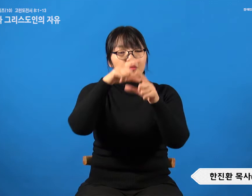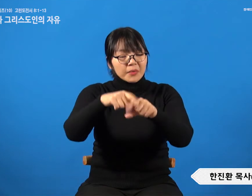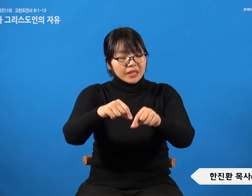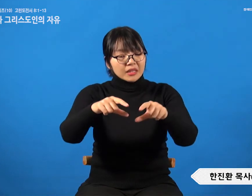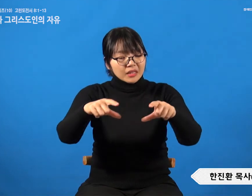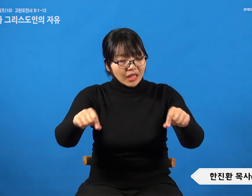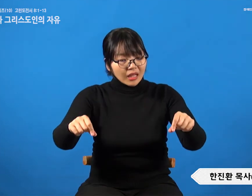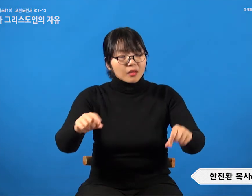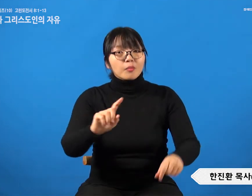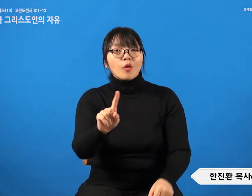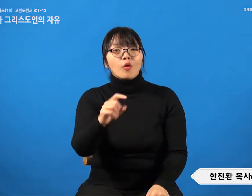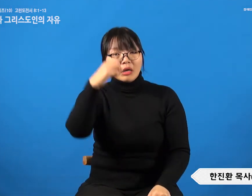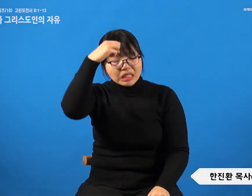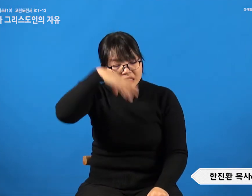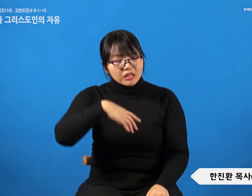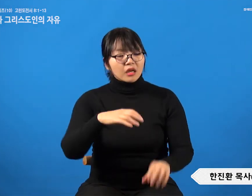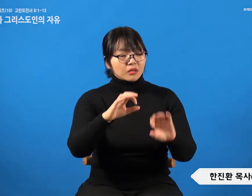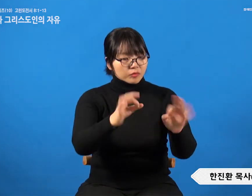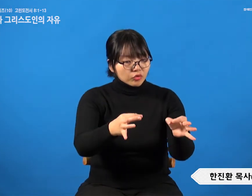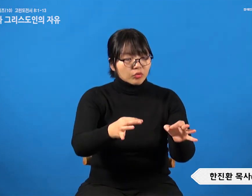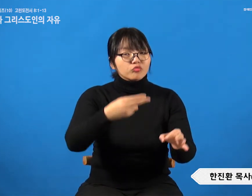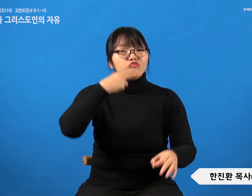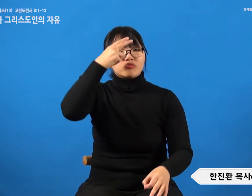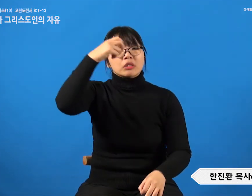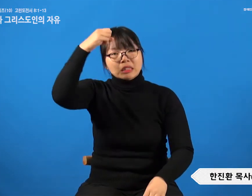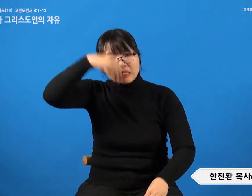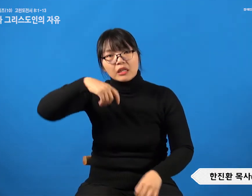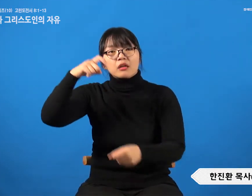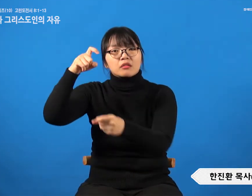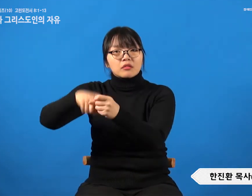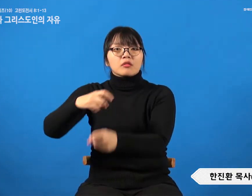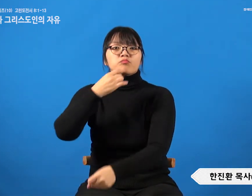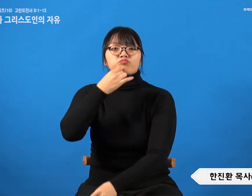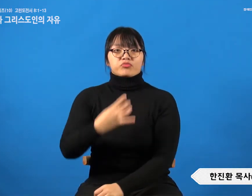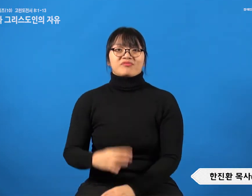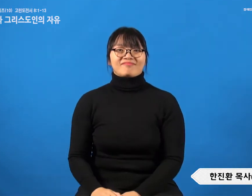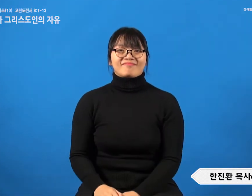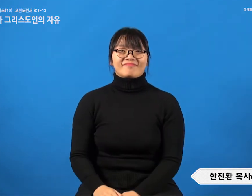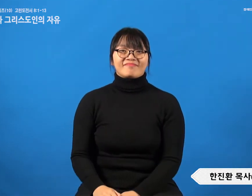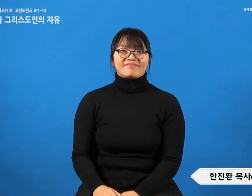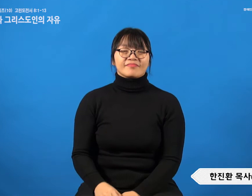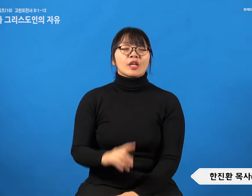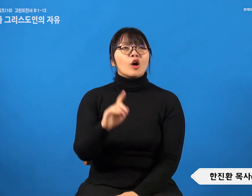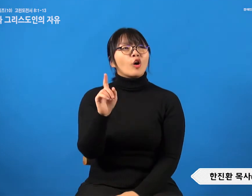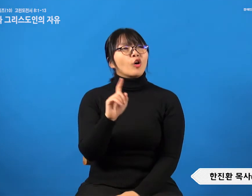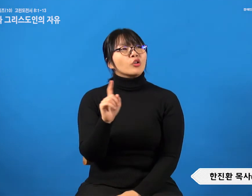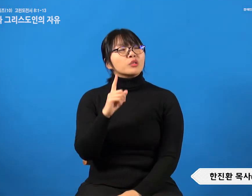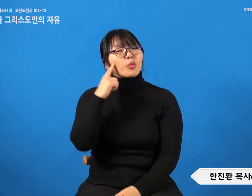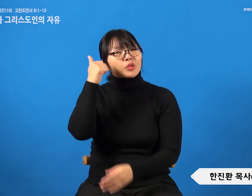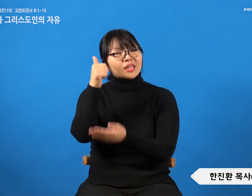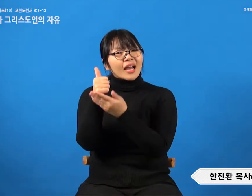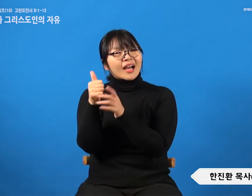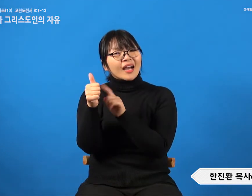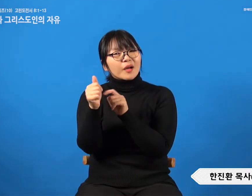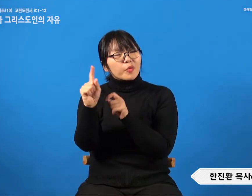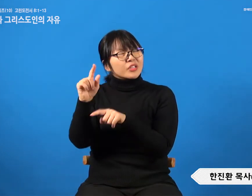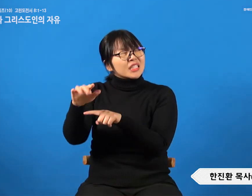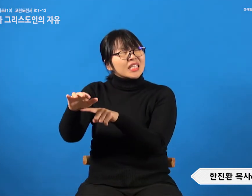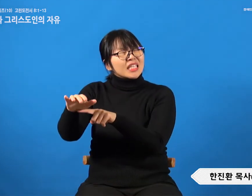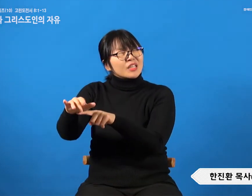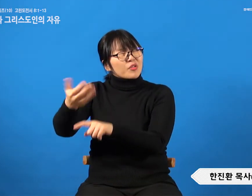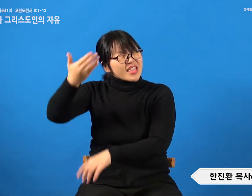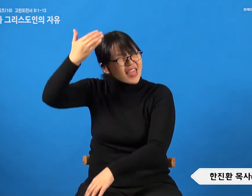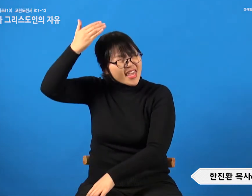뿐입니다. 음식을 땅에 묻으면 되겠습니까? 어떤 목사님은 또 그걸 특별히 시골